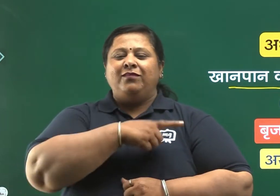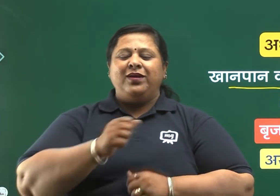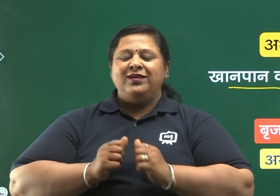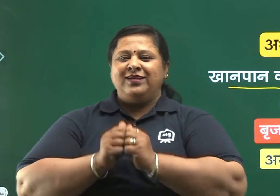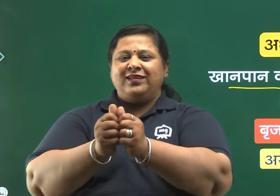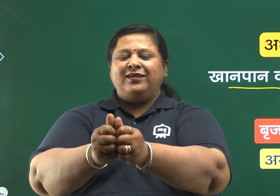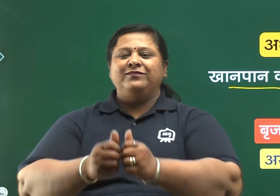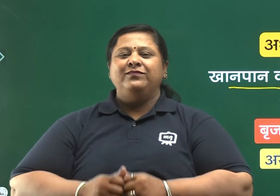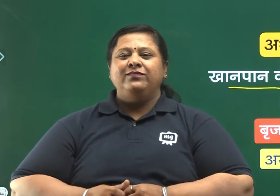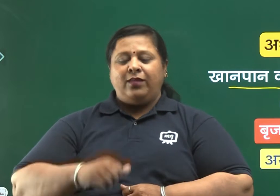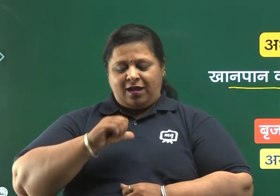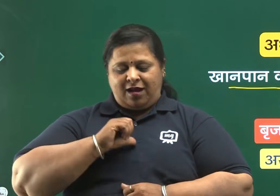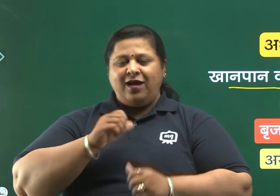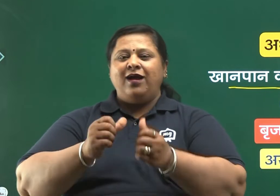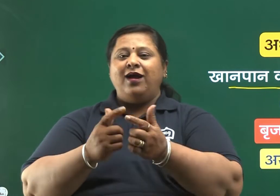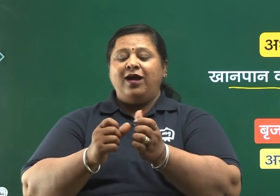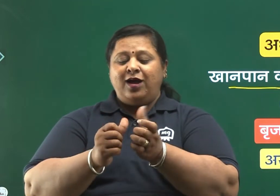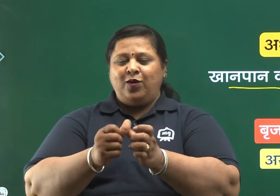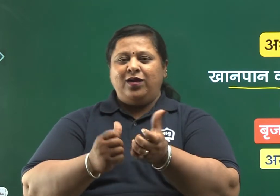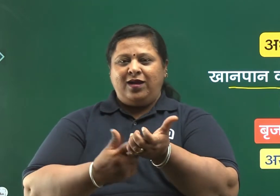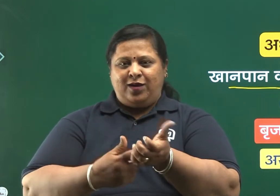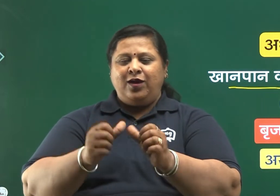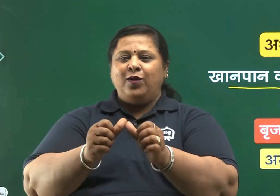मेरे साथ हैं अरुणा अरोड़ा।